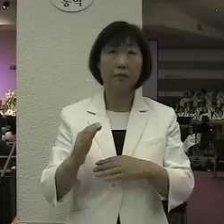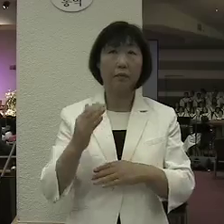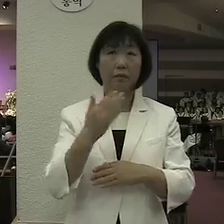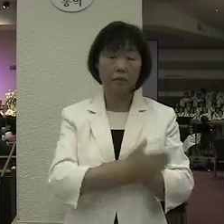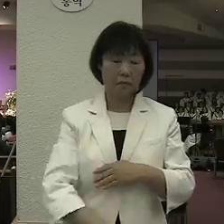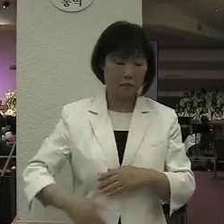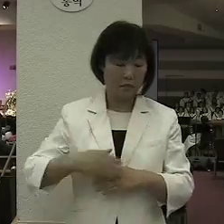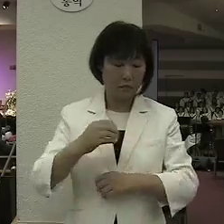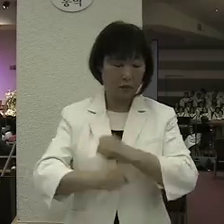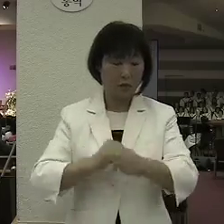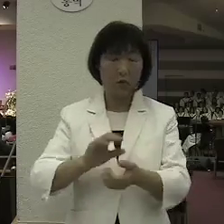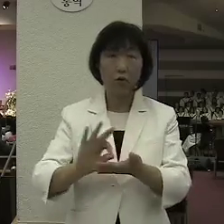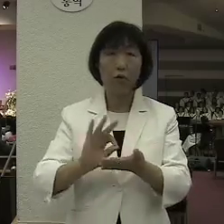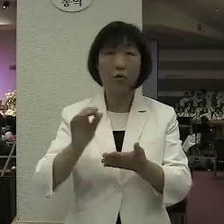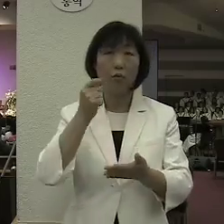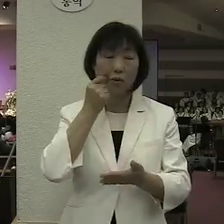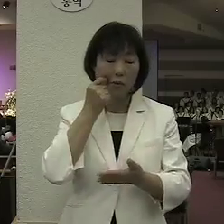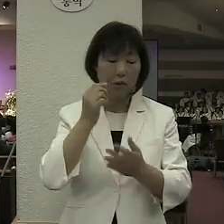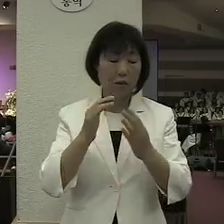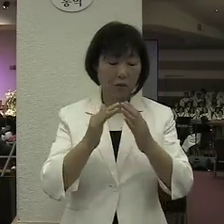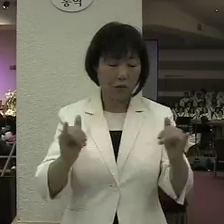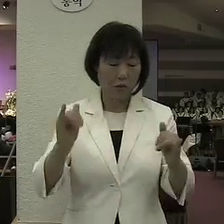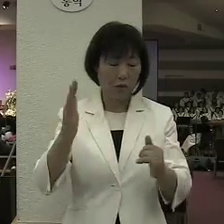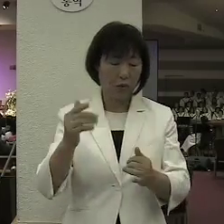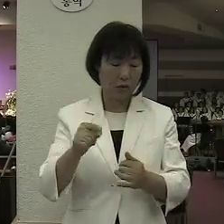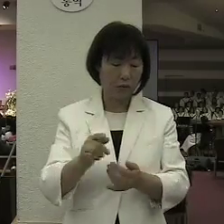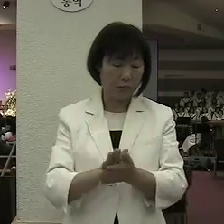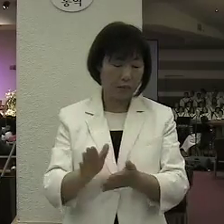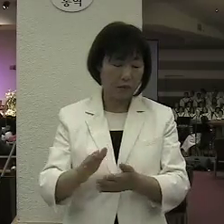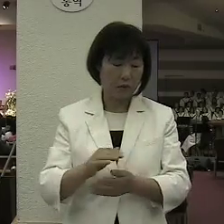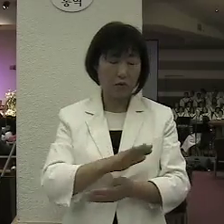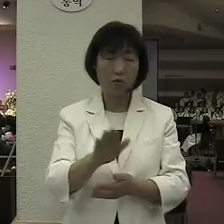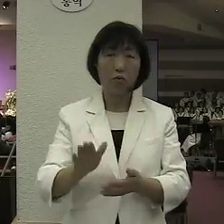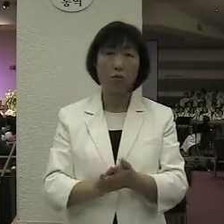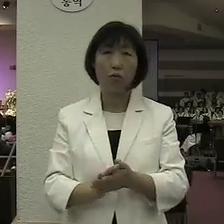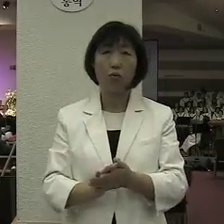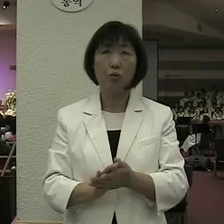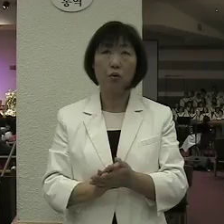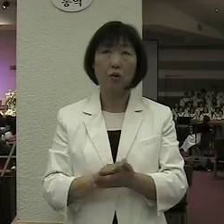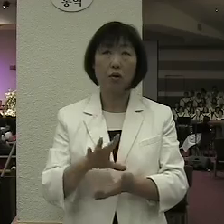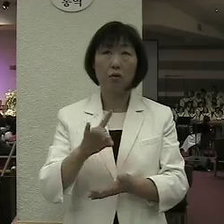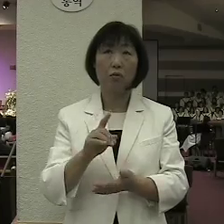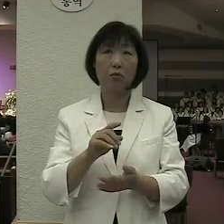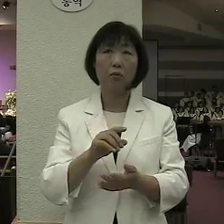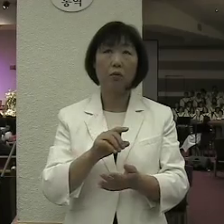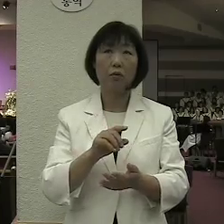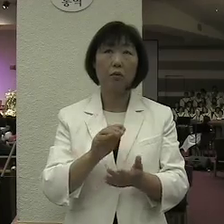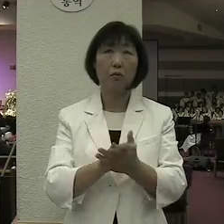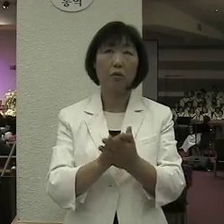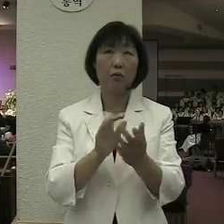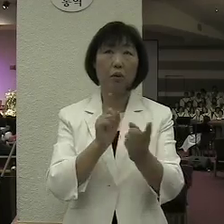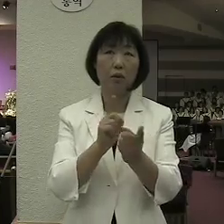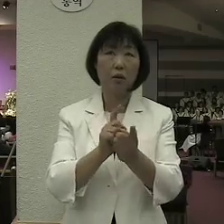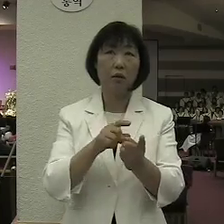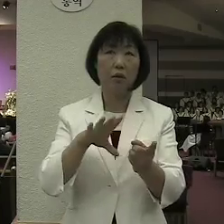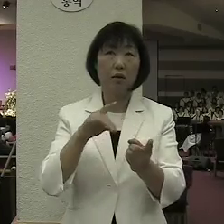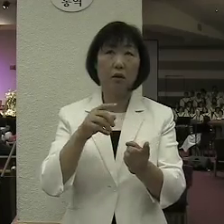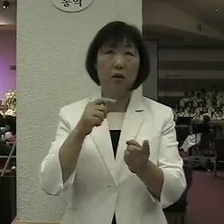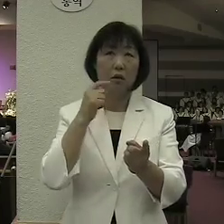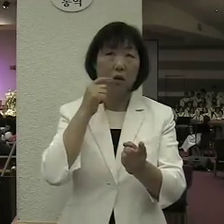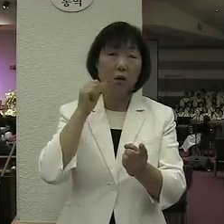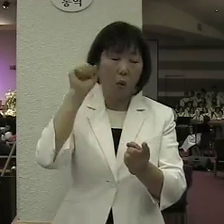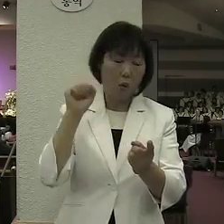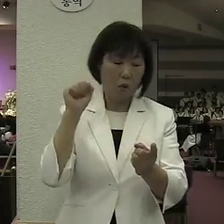그러면서 그때부터 그는 휠체어를 타고 나면 그것도 자기 팔로 미는 게 아니라 이 컨트롤 버튼으로 타고